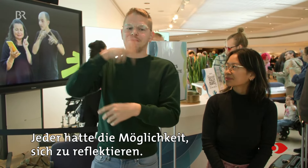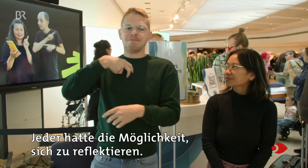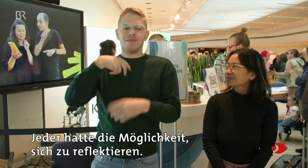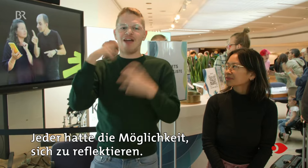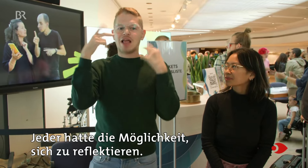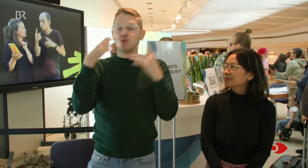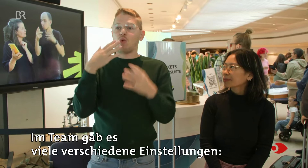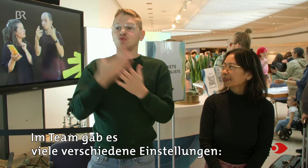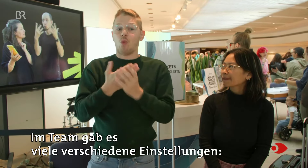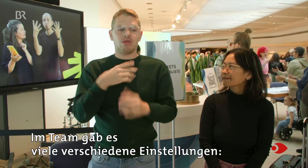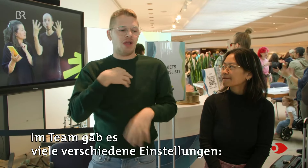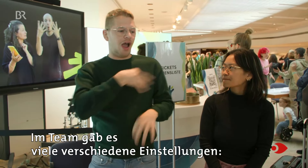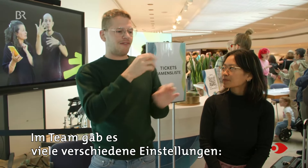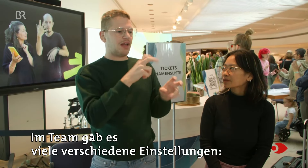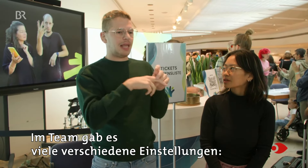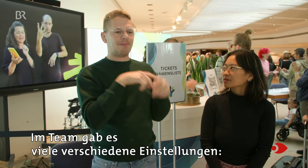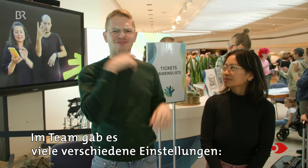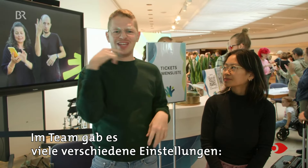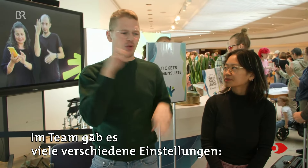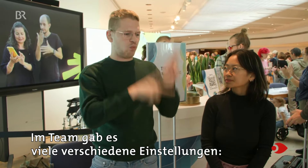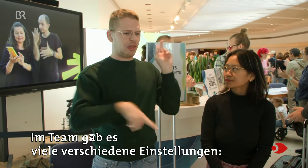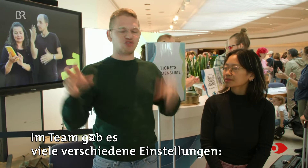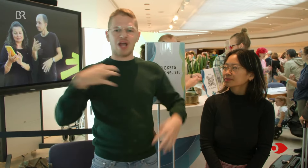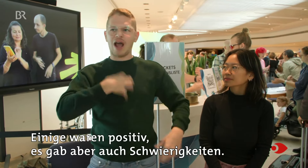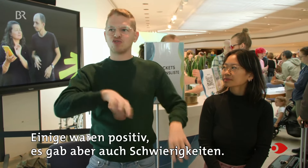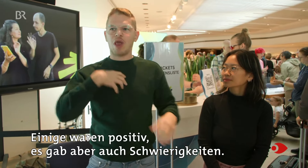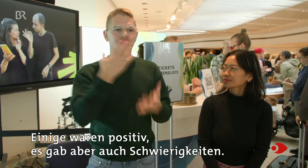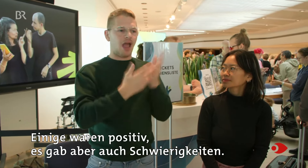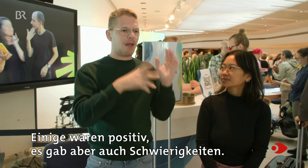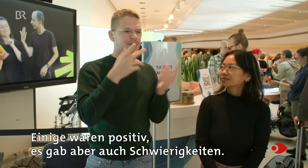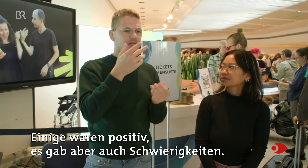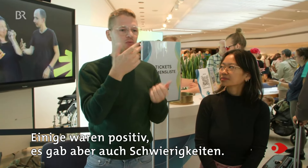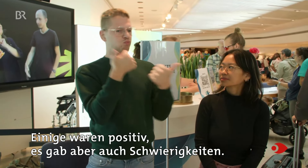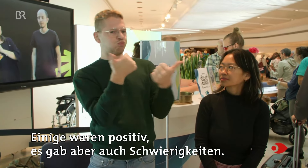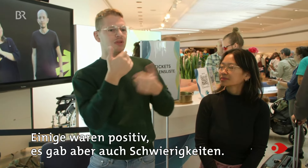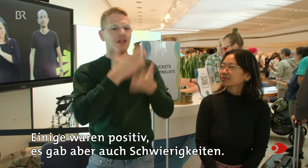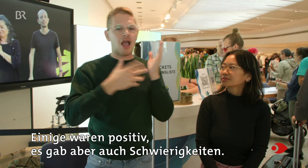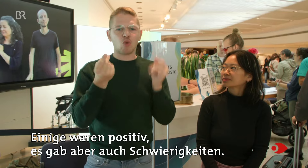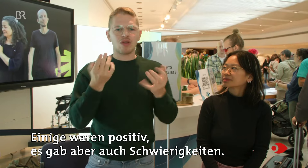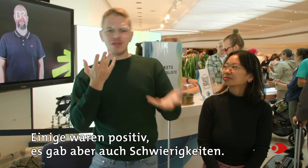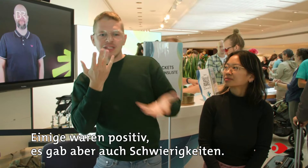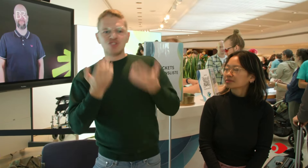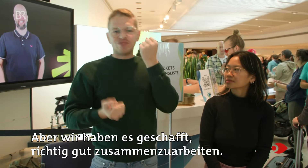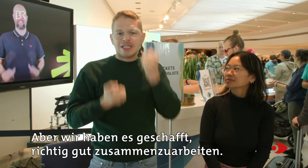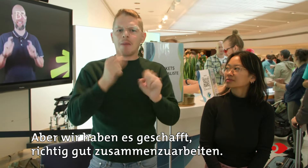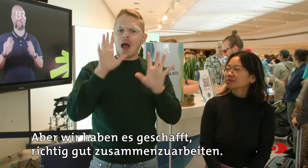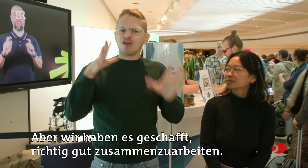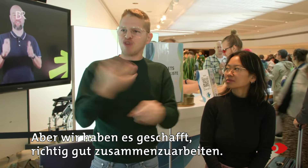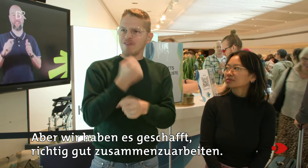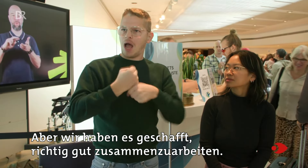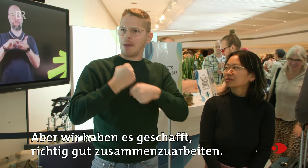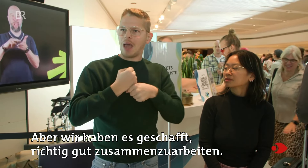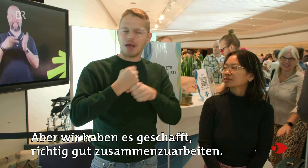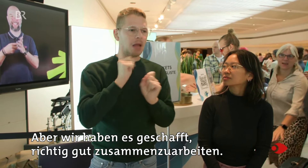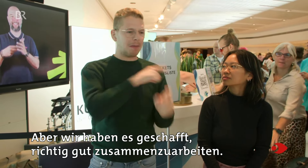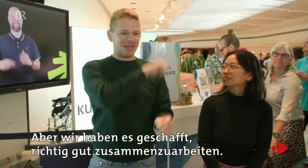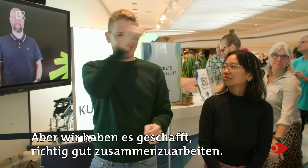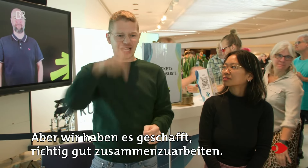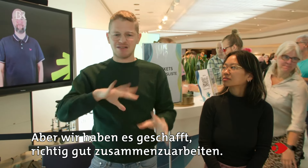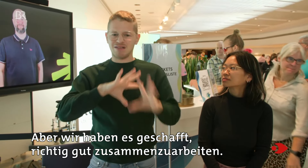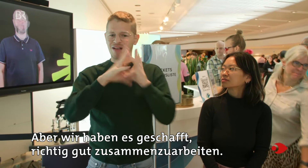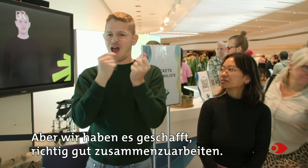Möglichkeit, sich zu reflektieren. Im Team gab es viele verschiedene Einstellungen. Einige waren positiv, aber es gab auch Schwierigkeiten. Aber wir haben es geschafft, richtig